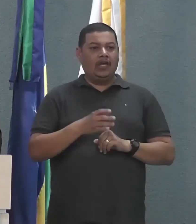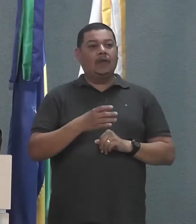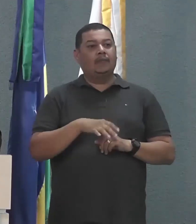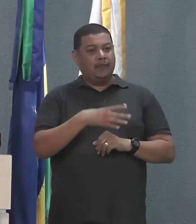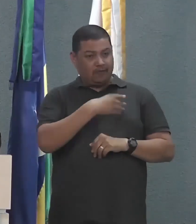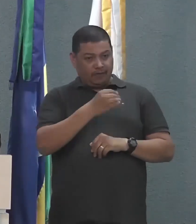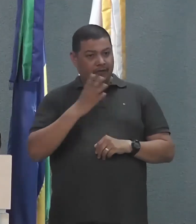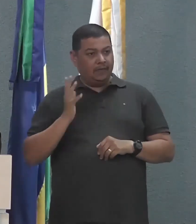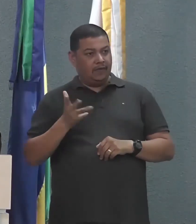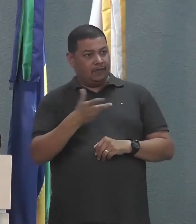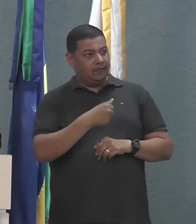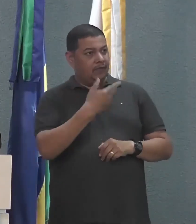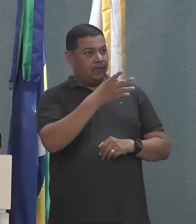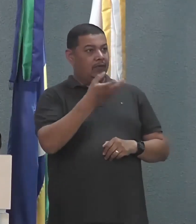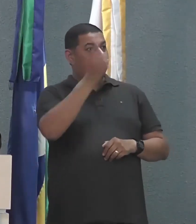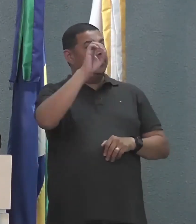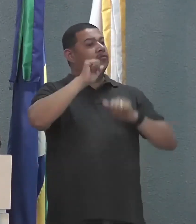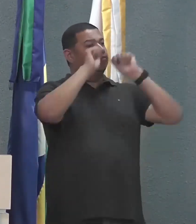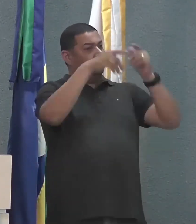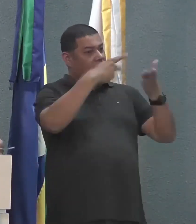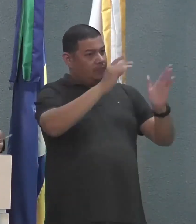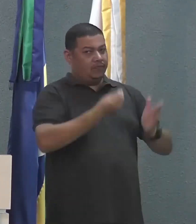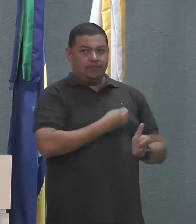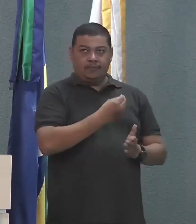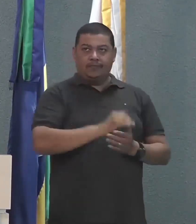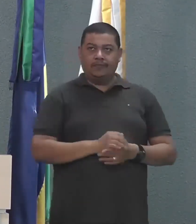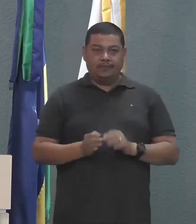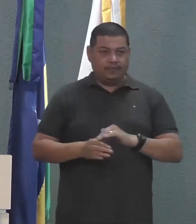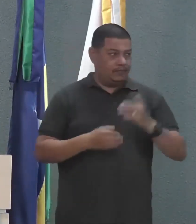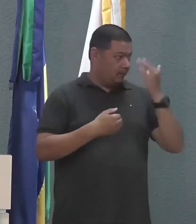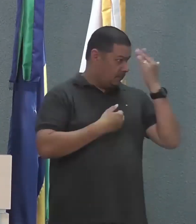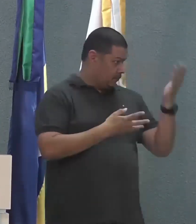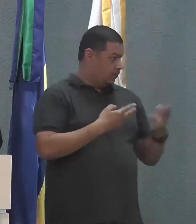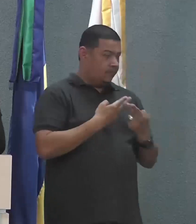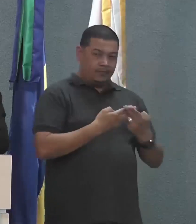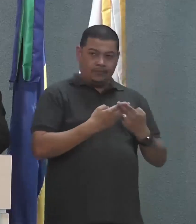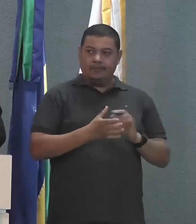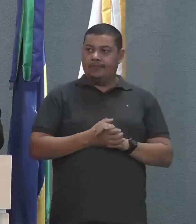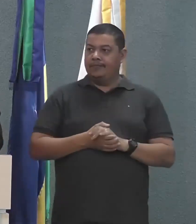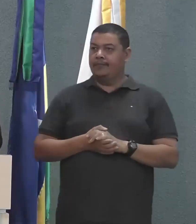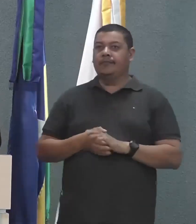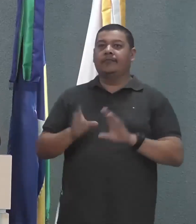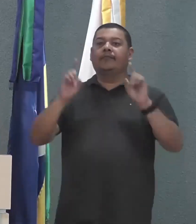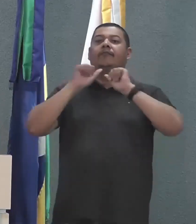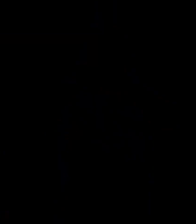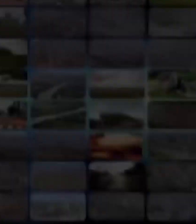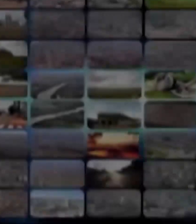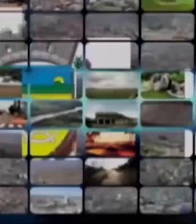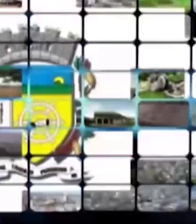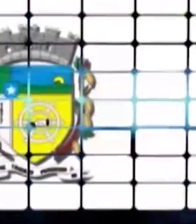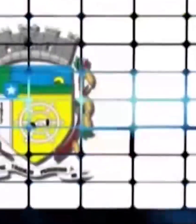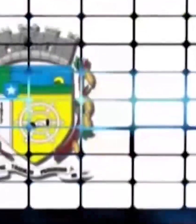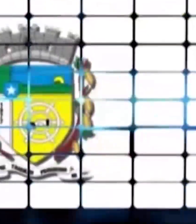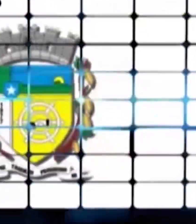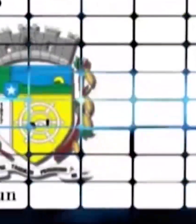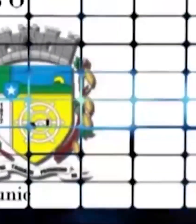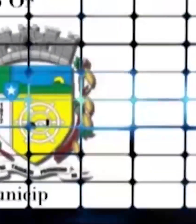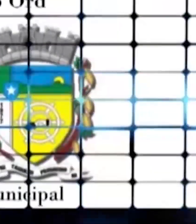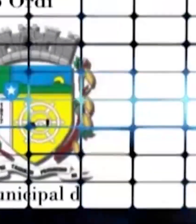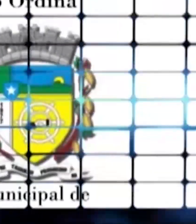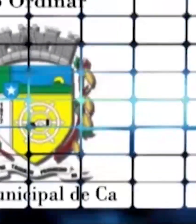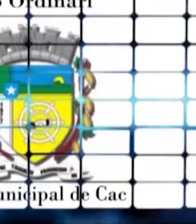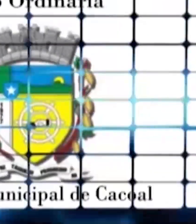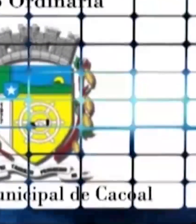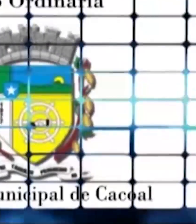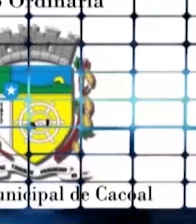maravilhosa. Parabéns, minha filha, que Deus abençoe muito a sua vida. Presidente, obrigado pela tolerância. Deus abençoe a vida de cada um.